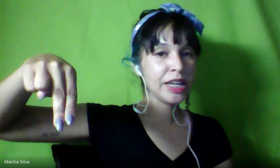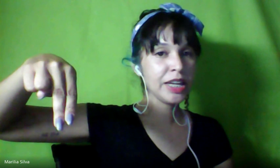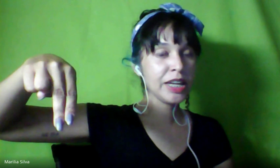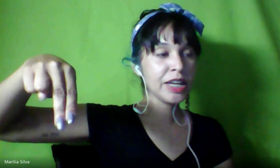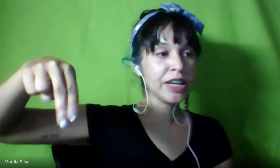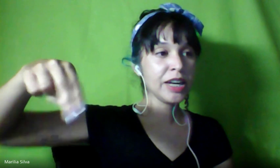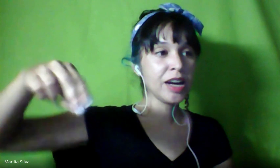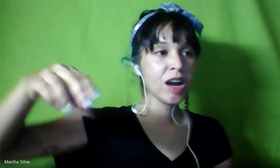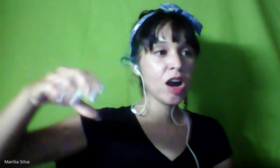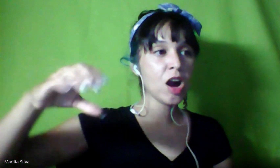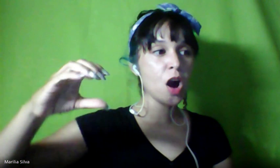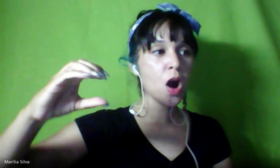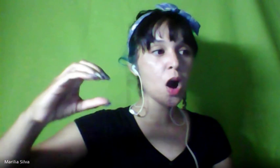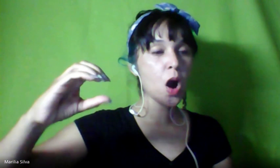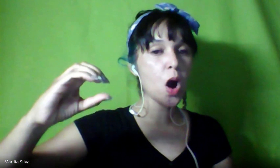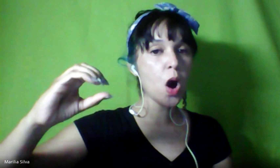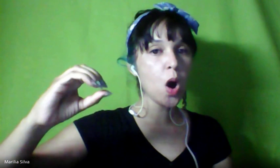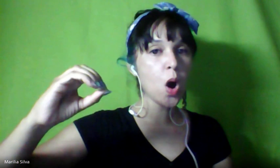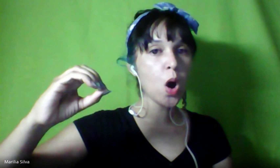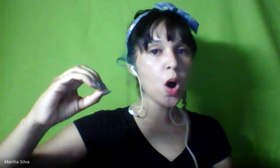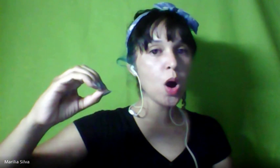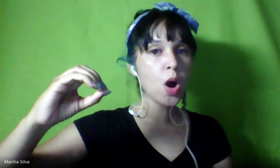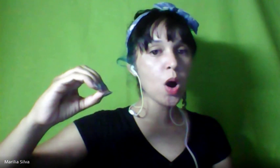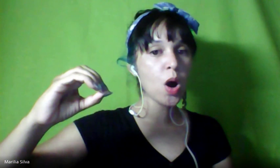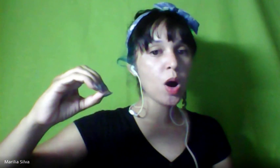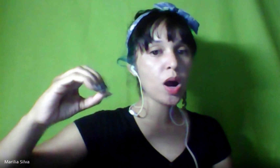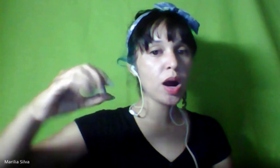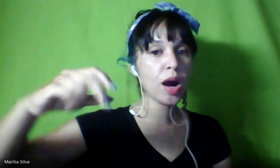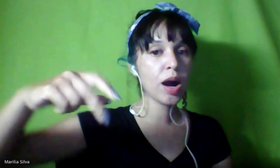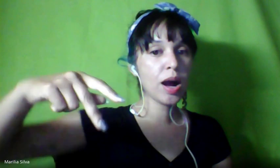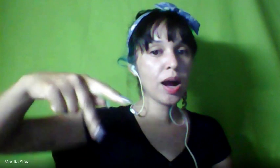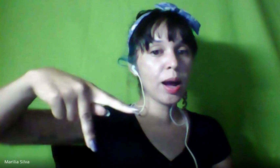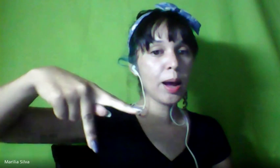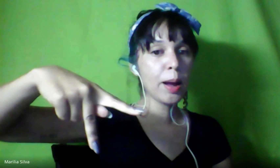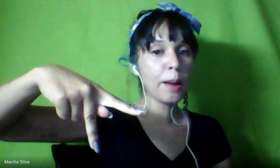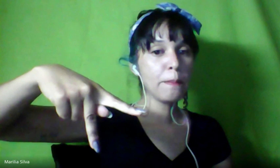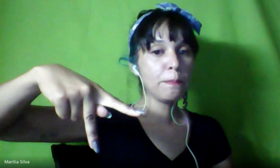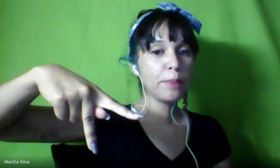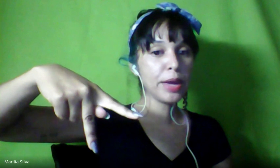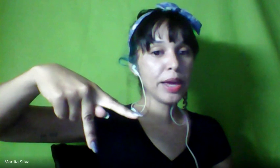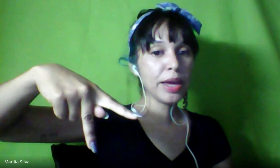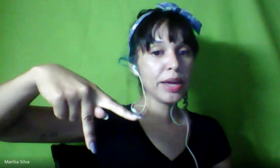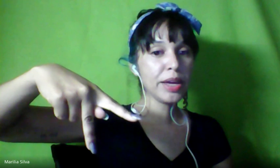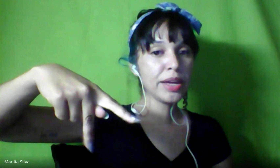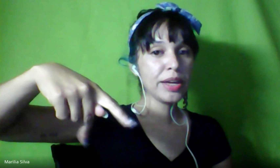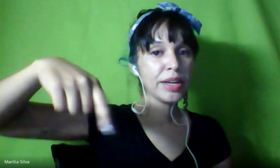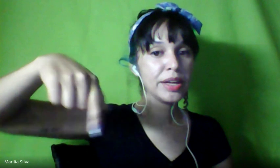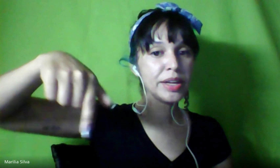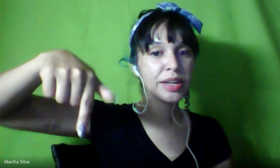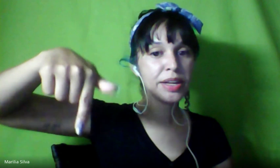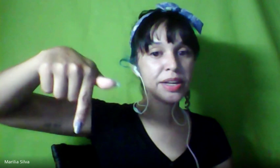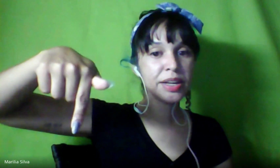N, O, P,